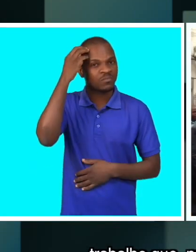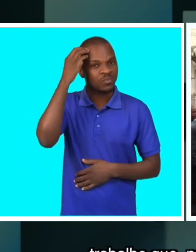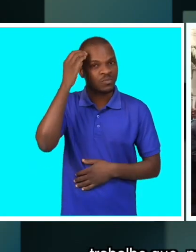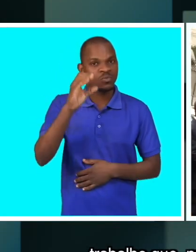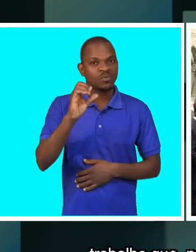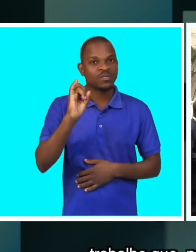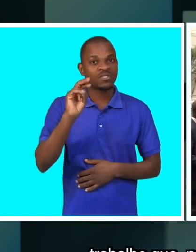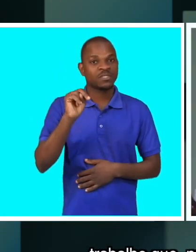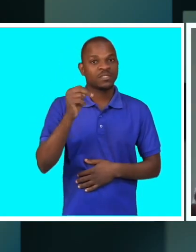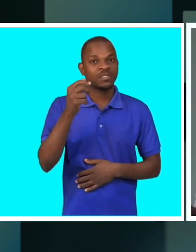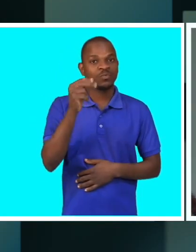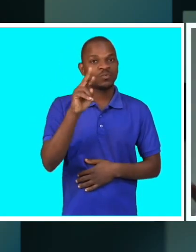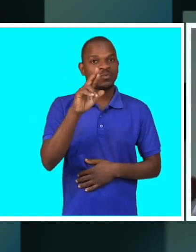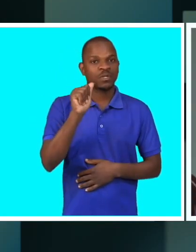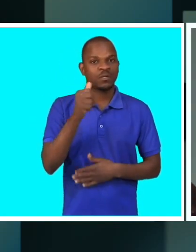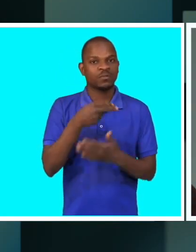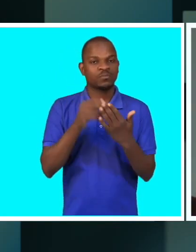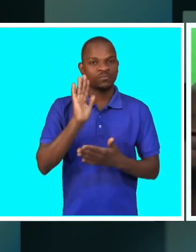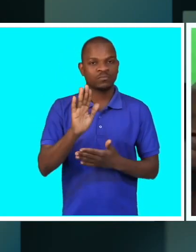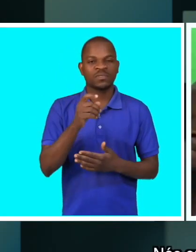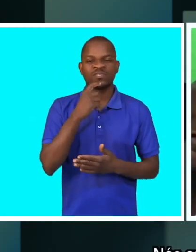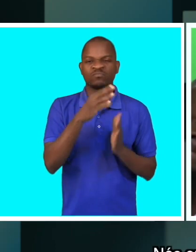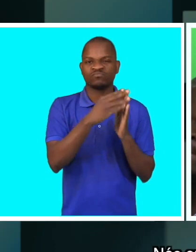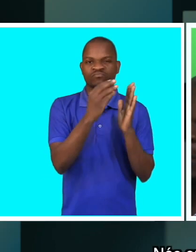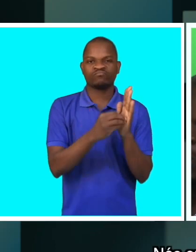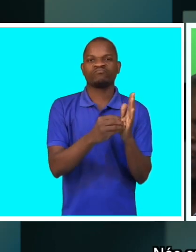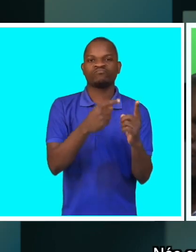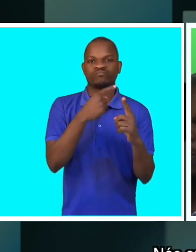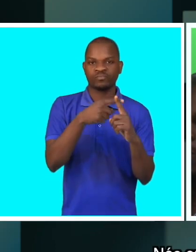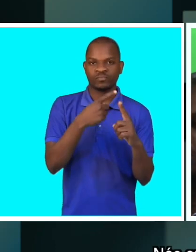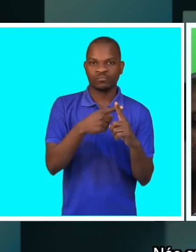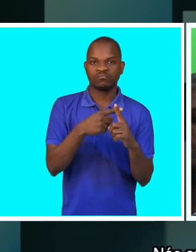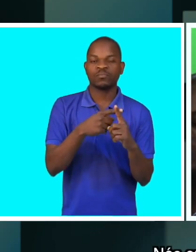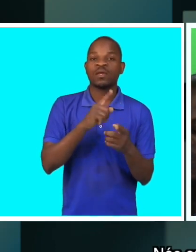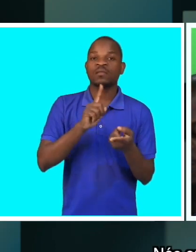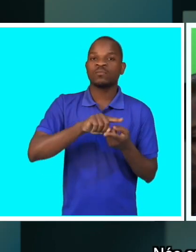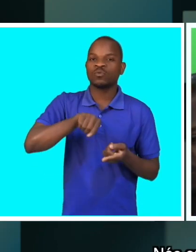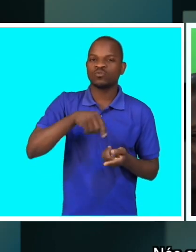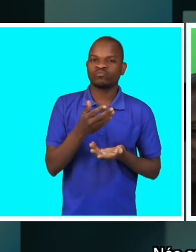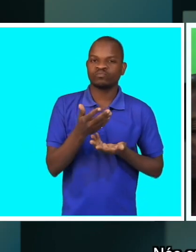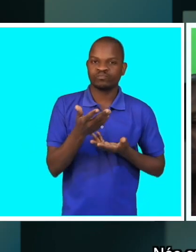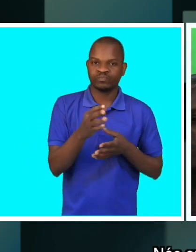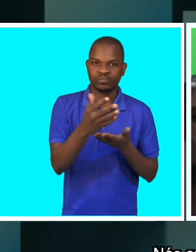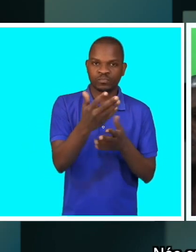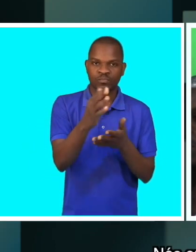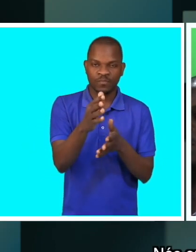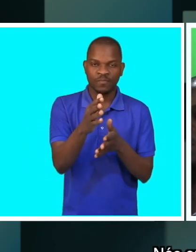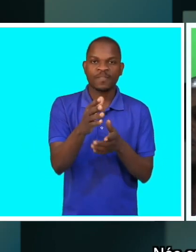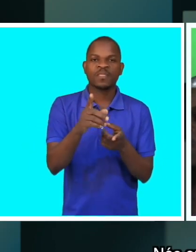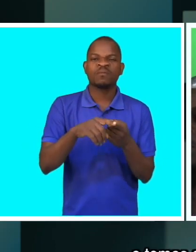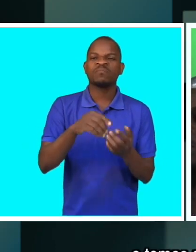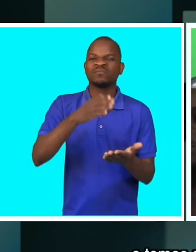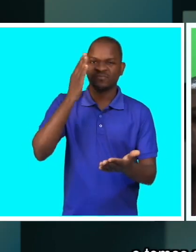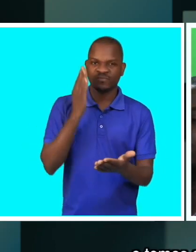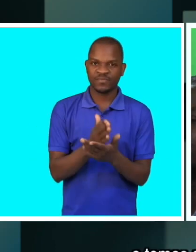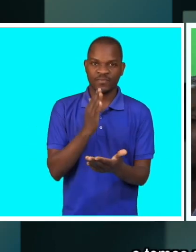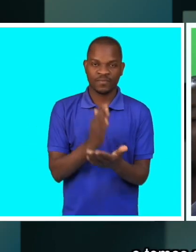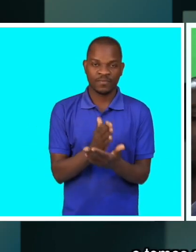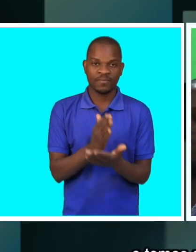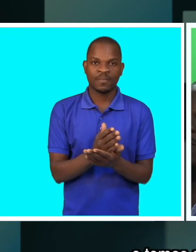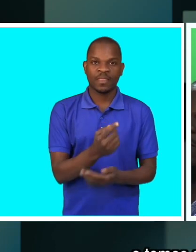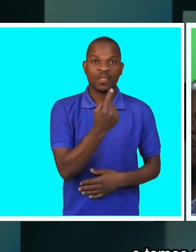Maputo, Yolanda Cintura, é impactante. Nós encorajamos, louvamos todo este esforço que fazem e